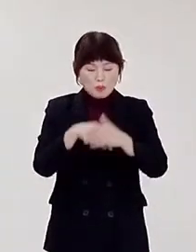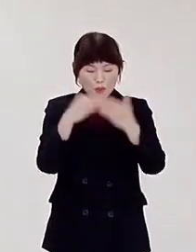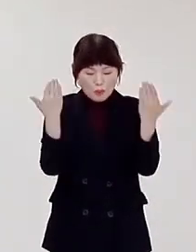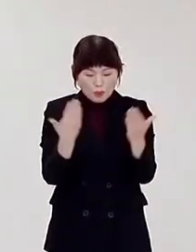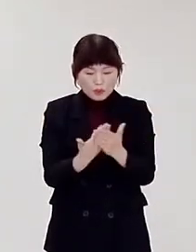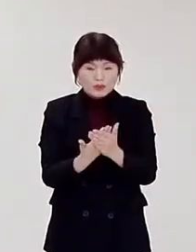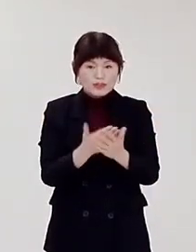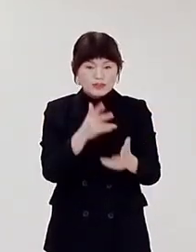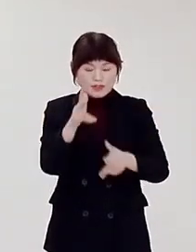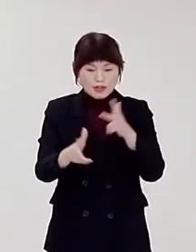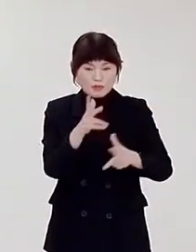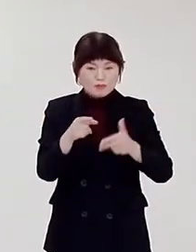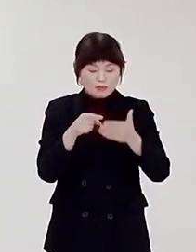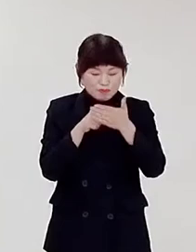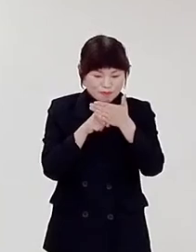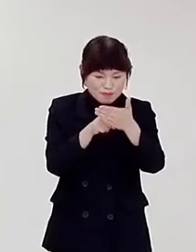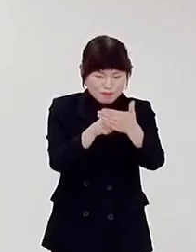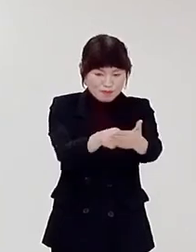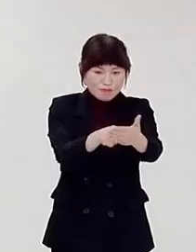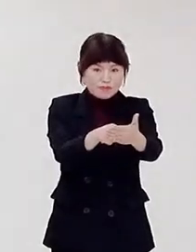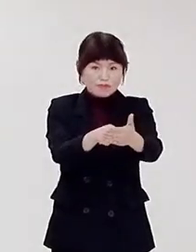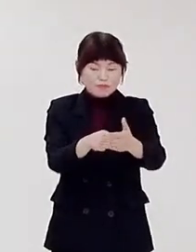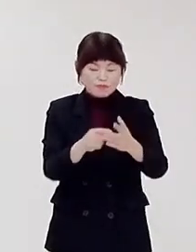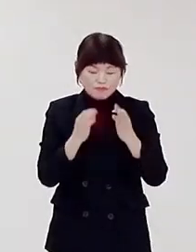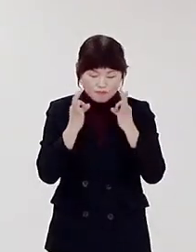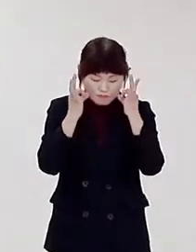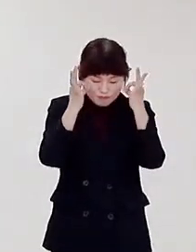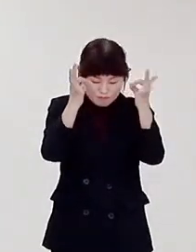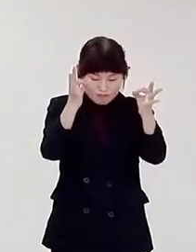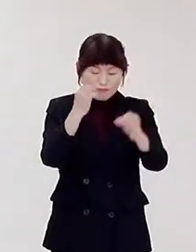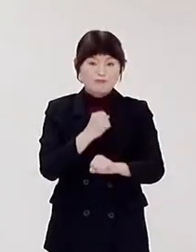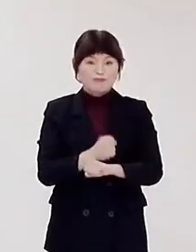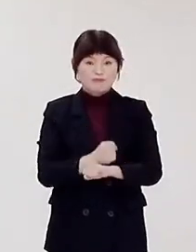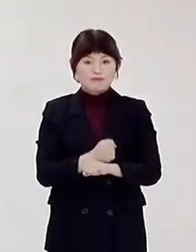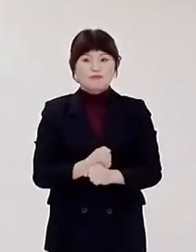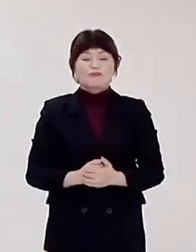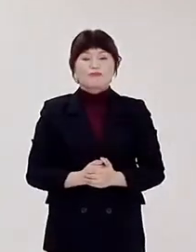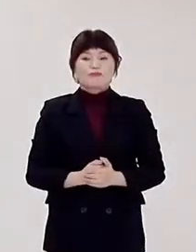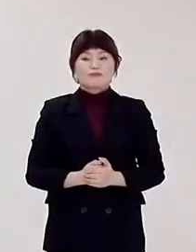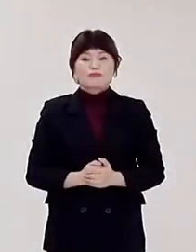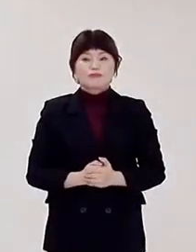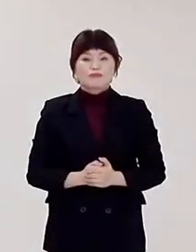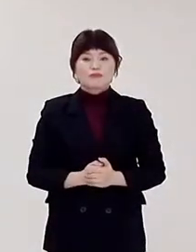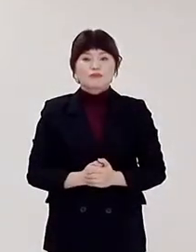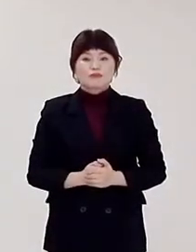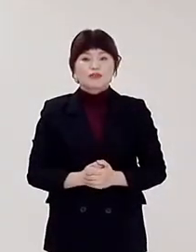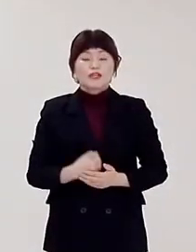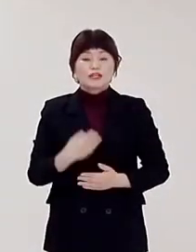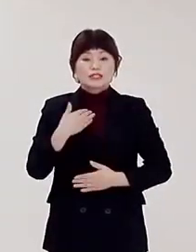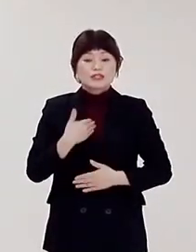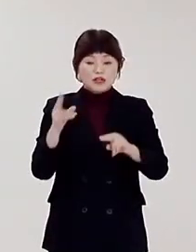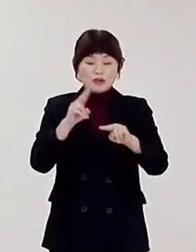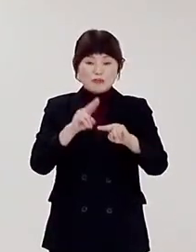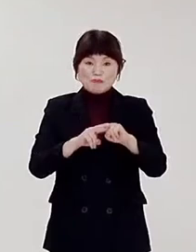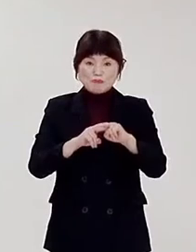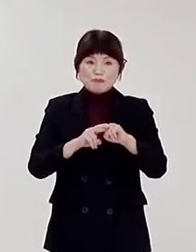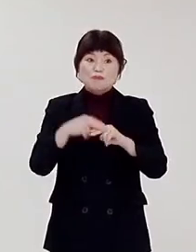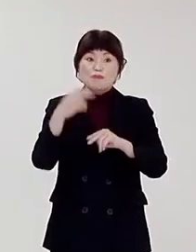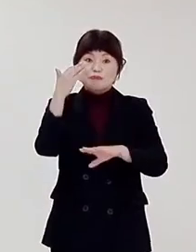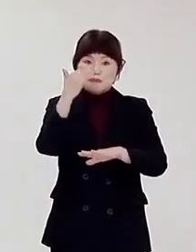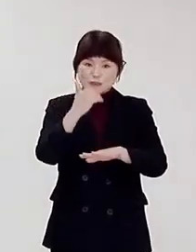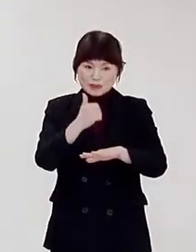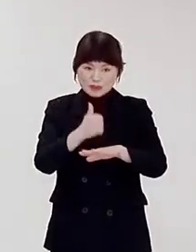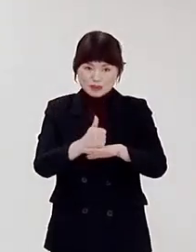역량을 쏟아부어야 할 거라고 생각합니다. 이제 민선 7기 마지막 해인